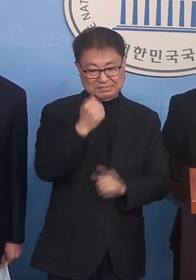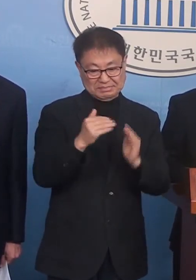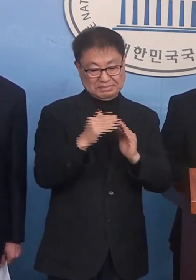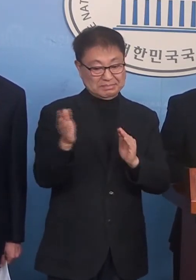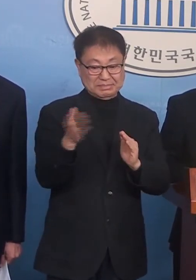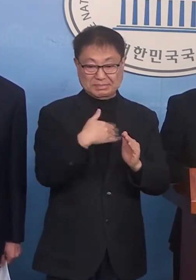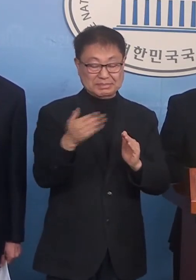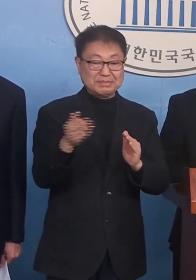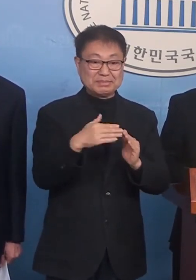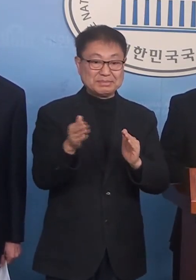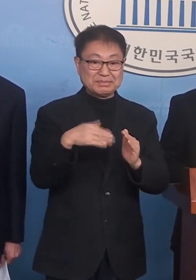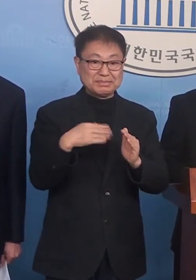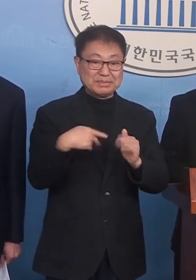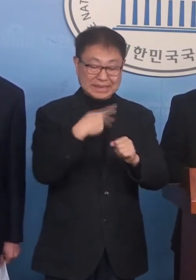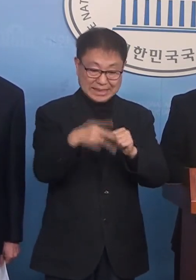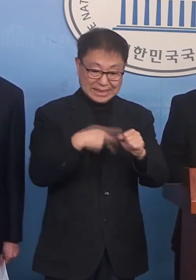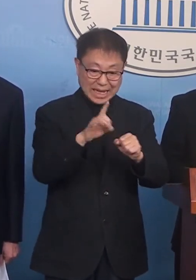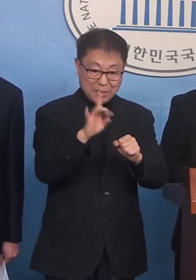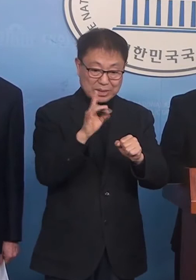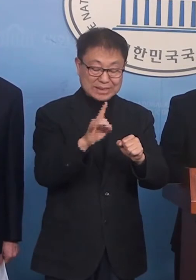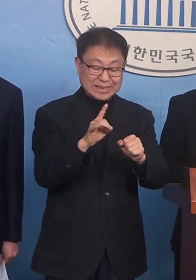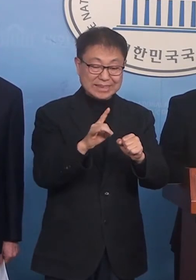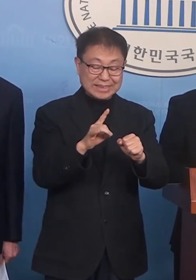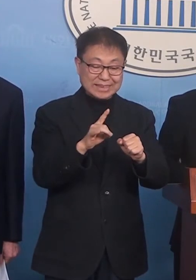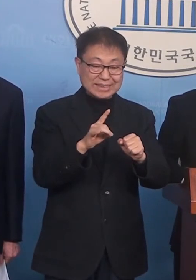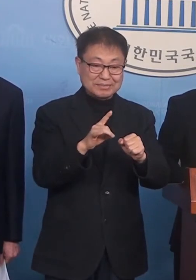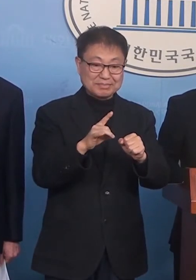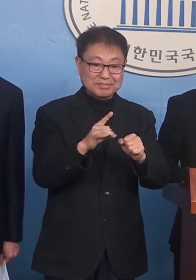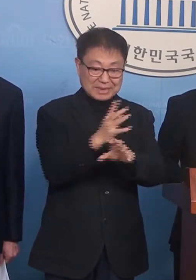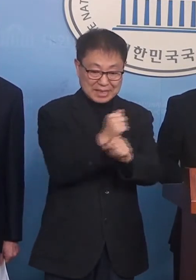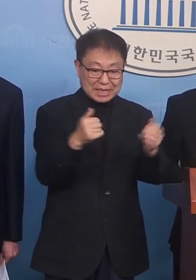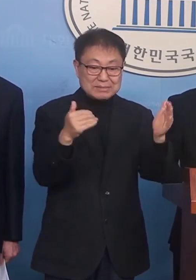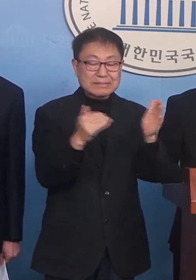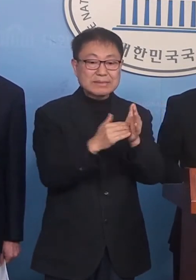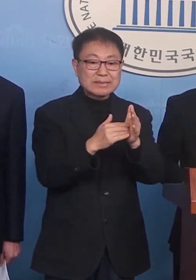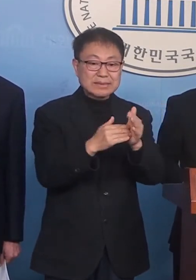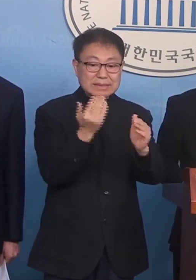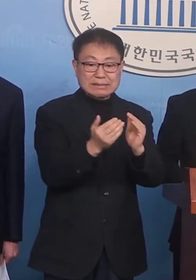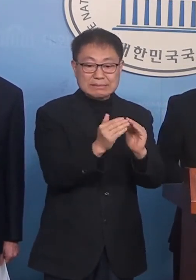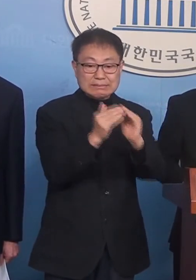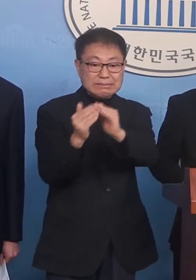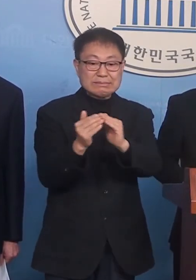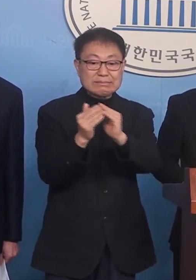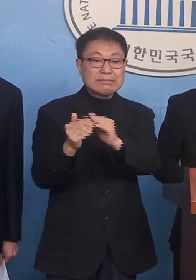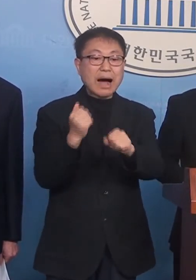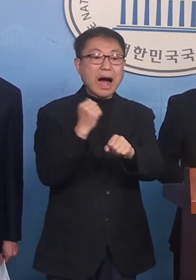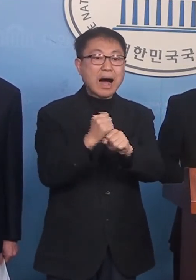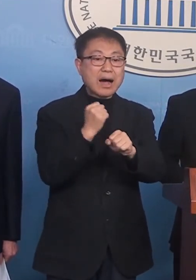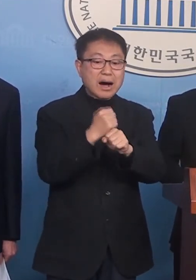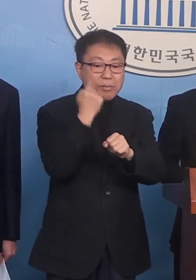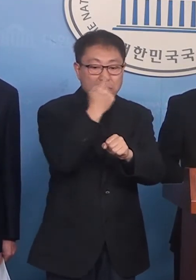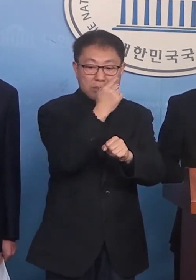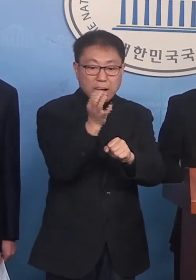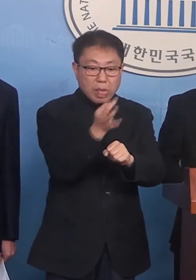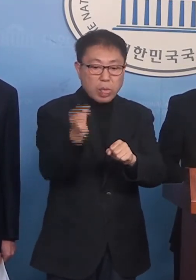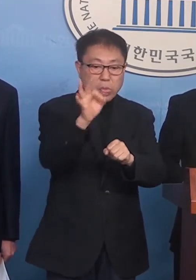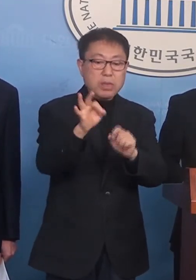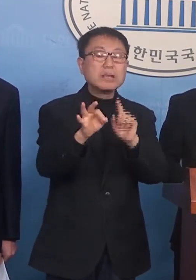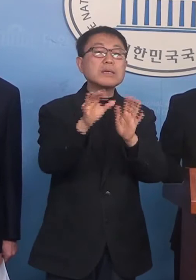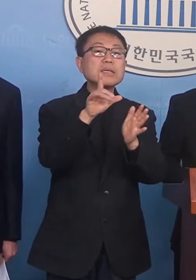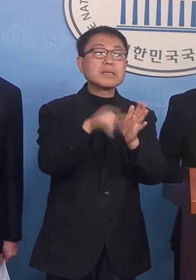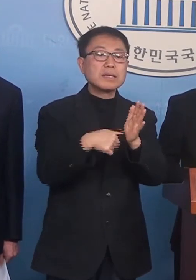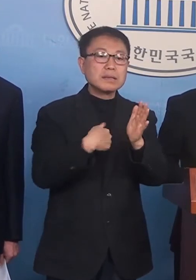없으니 2년에 한 번씩 임대차 기간이 만료되고 이사를 가야 하고 보증금이 급격히 올